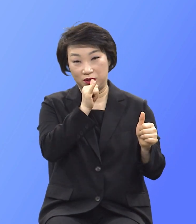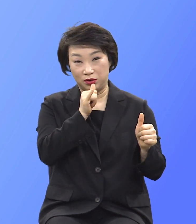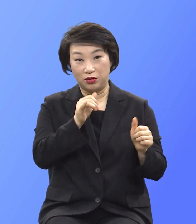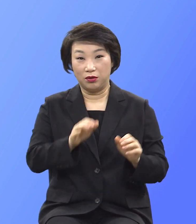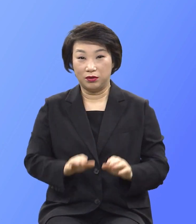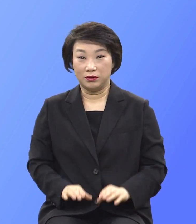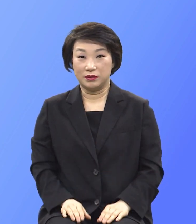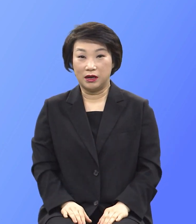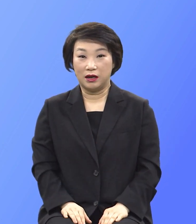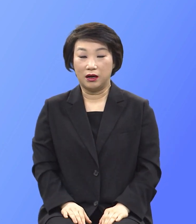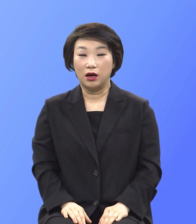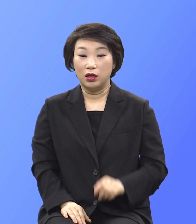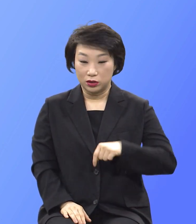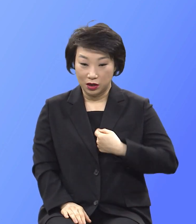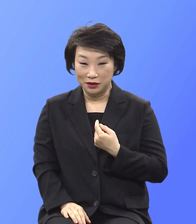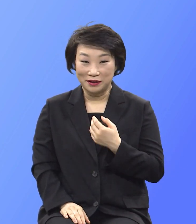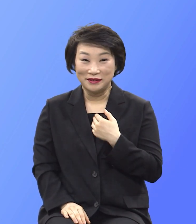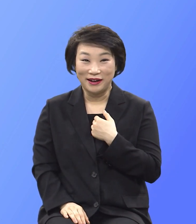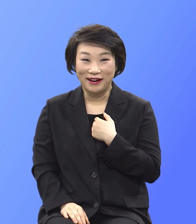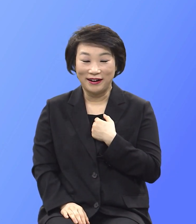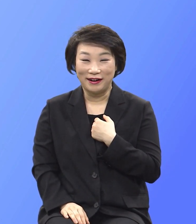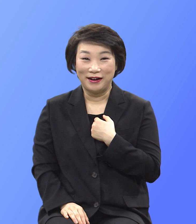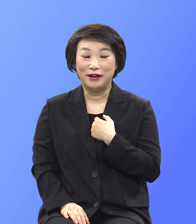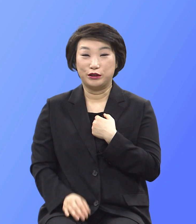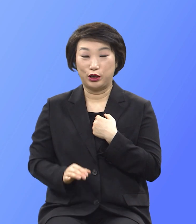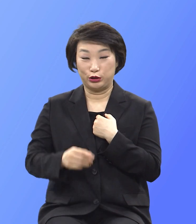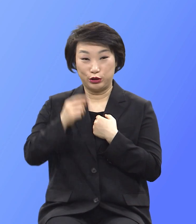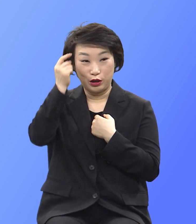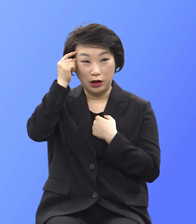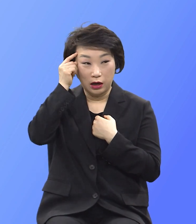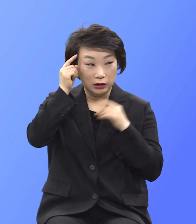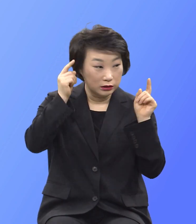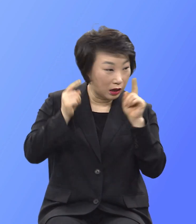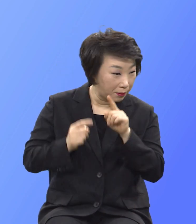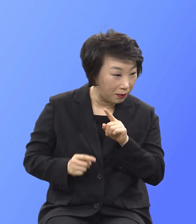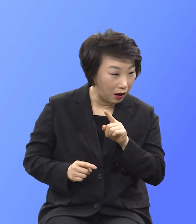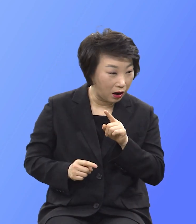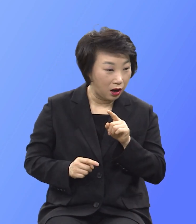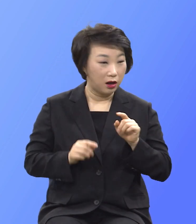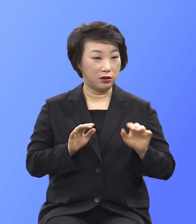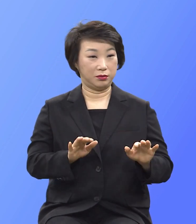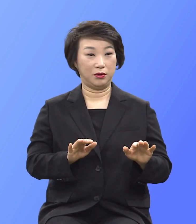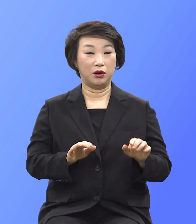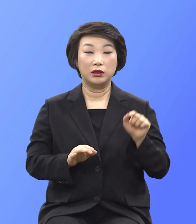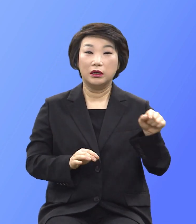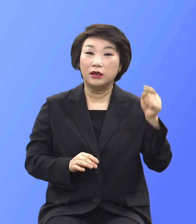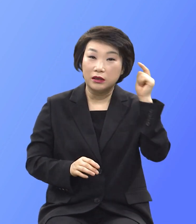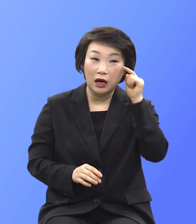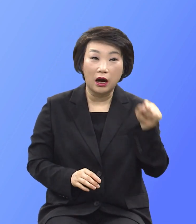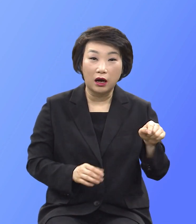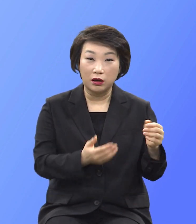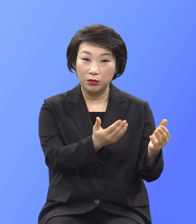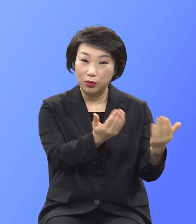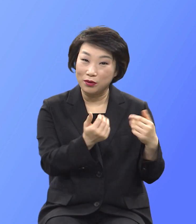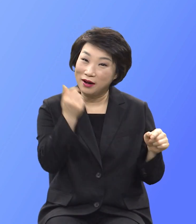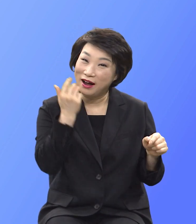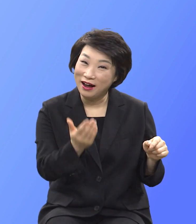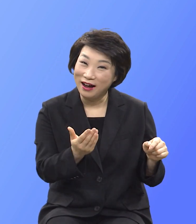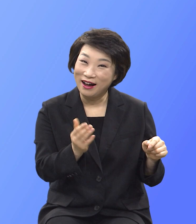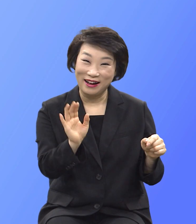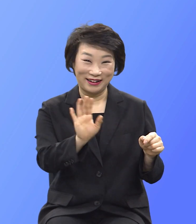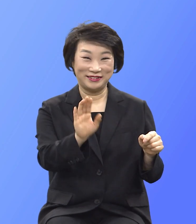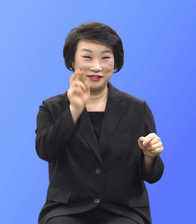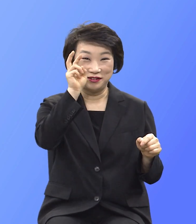있는데 본인이 내 생각이 나쁘다 하면 그 생각을